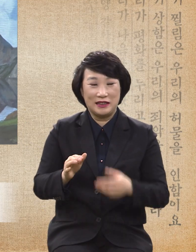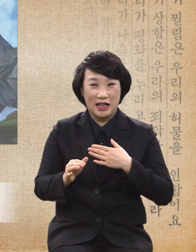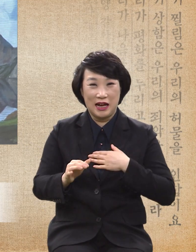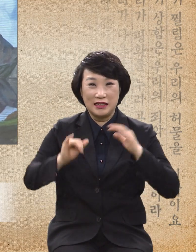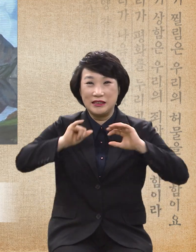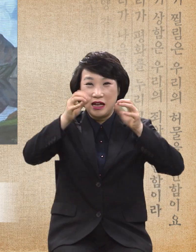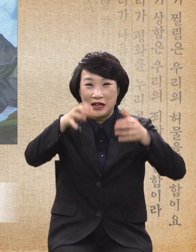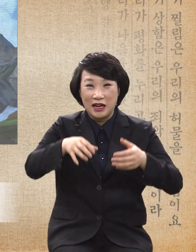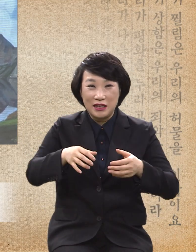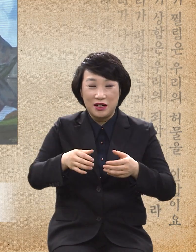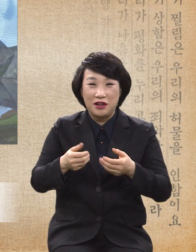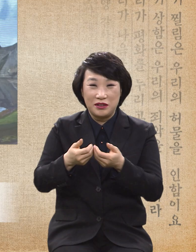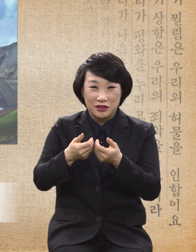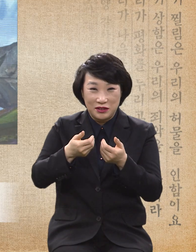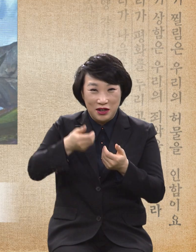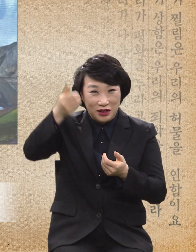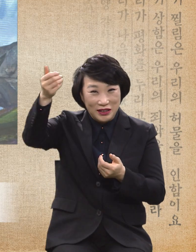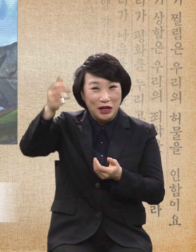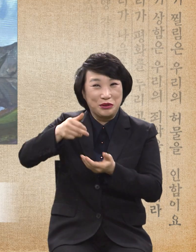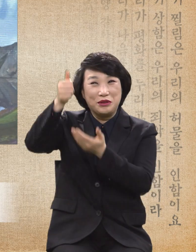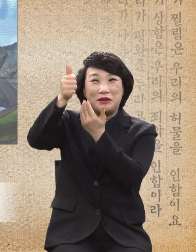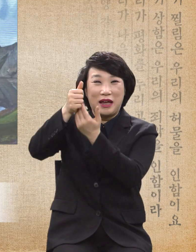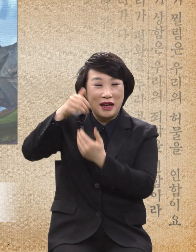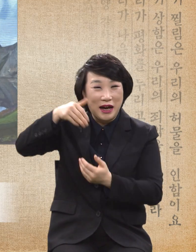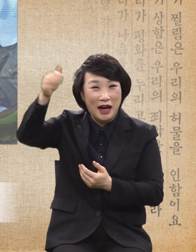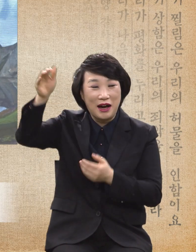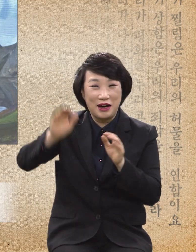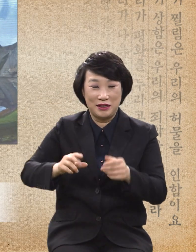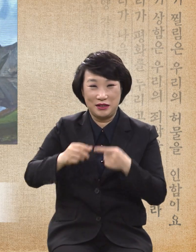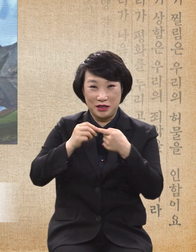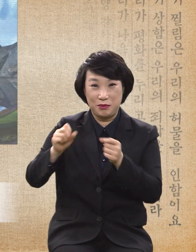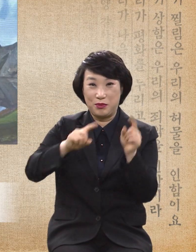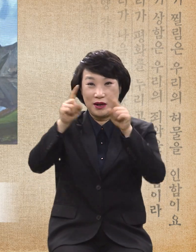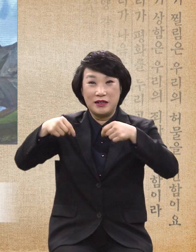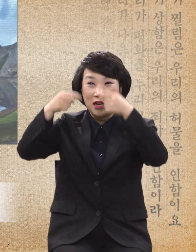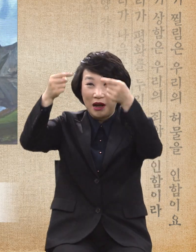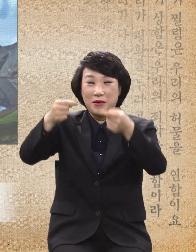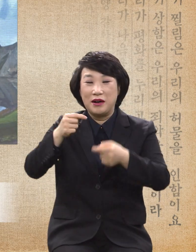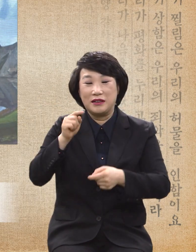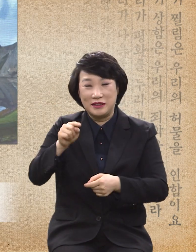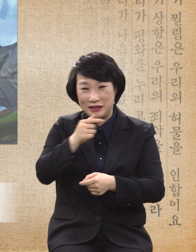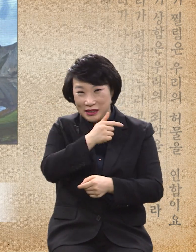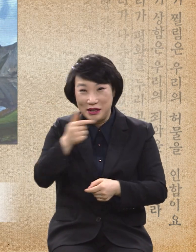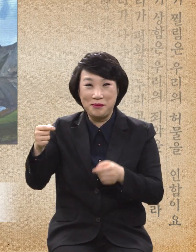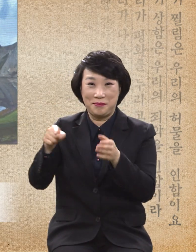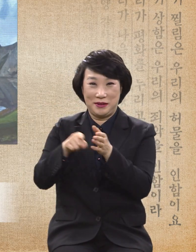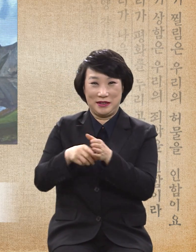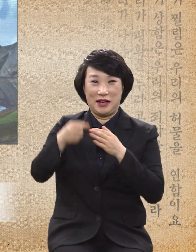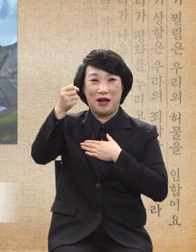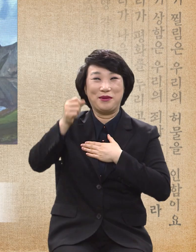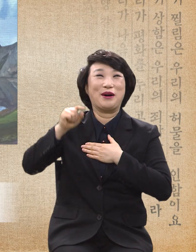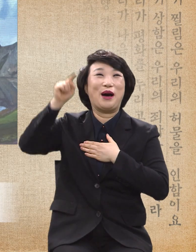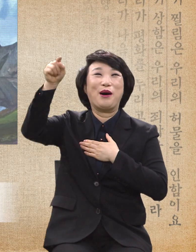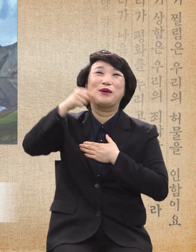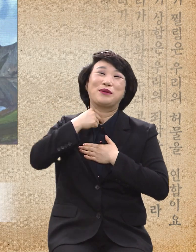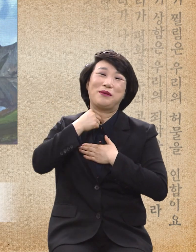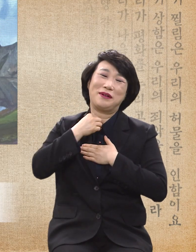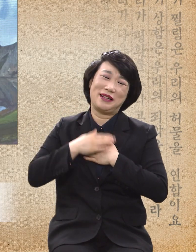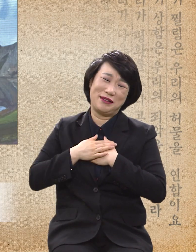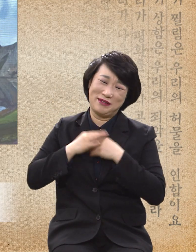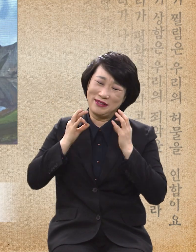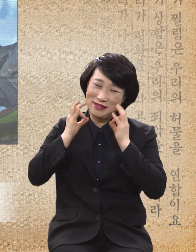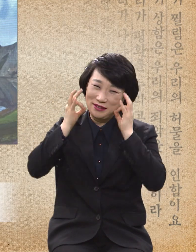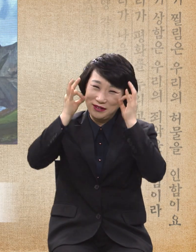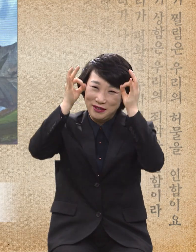이 세상에서 주님 앞에 가면 첫 부활에 참여할 그 위대한 믿음 가지고 가려고